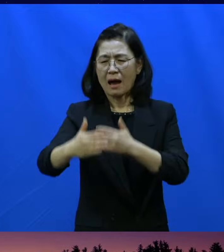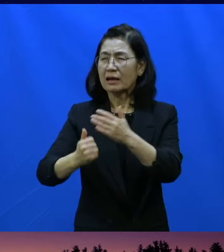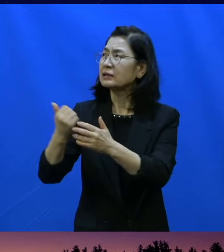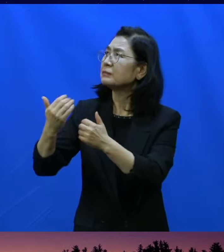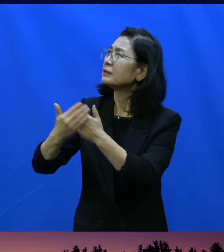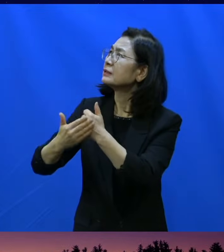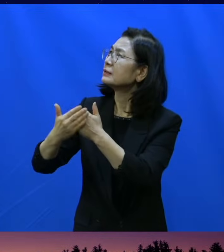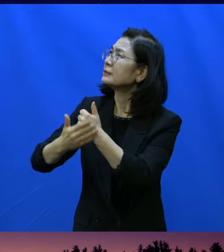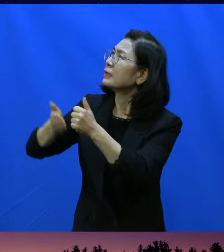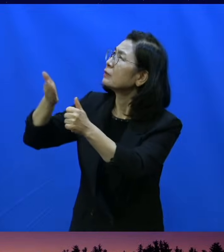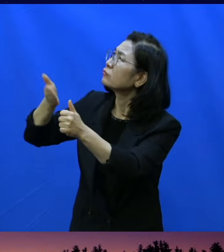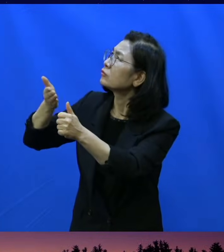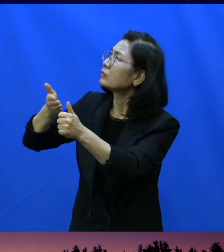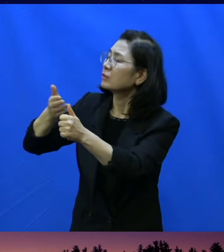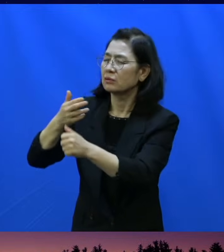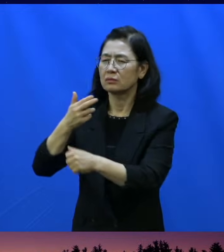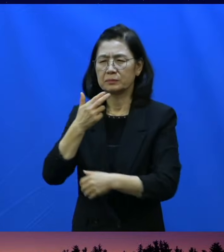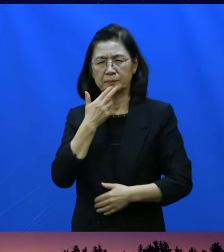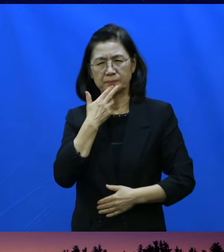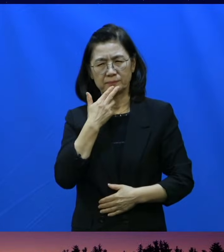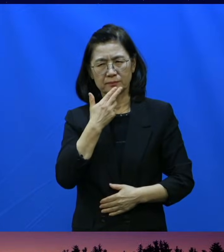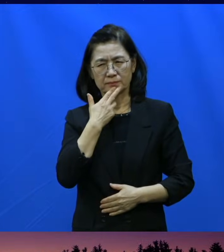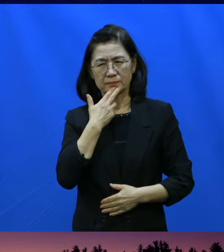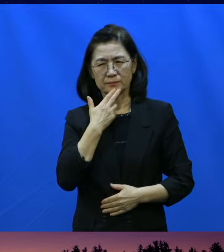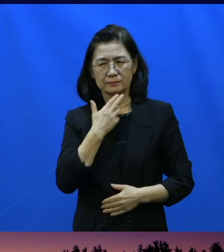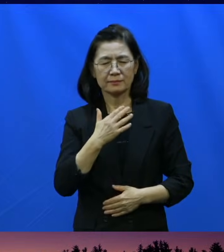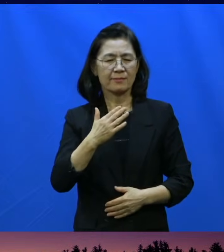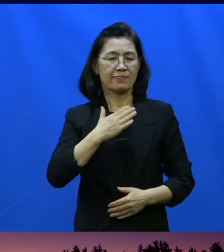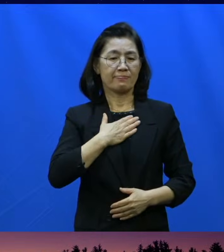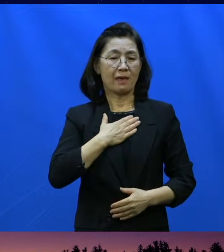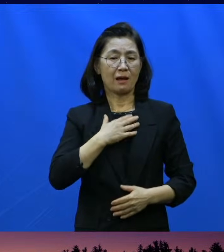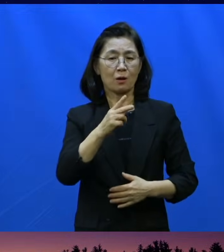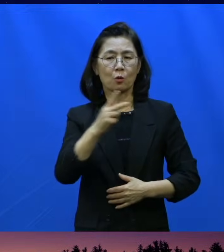자기가 하나님이에요. 자기가 하나님이에요.